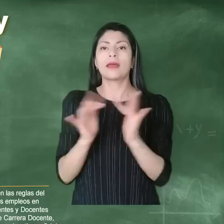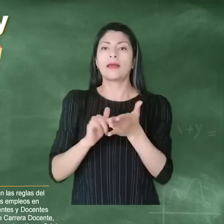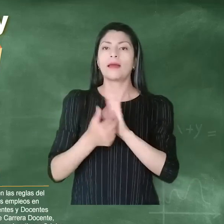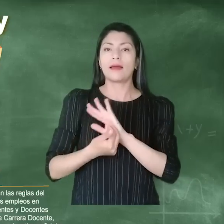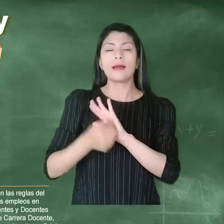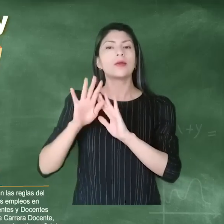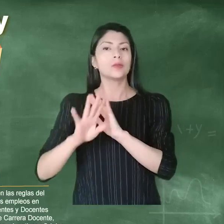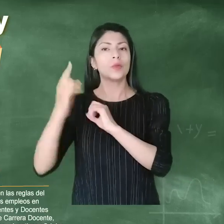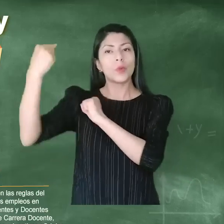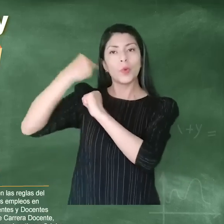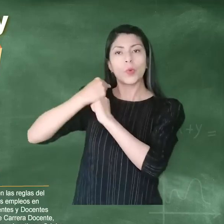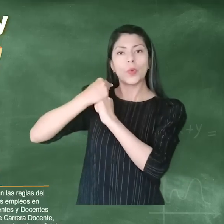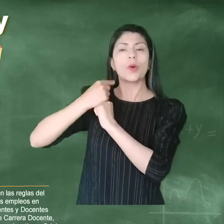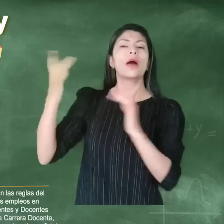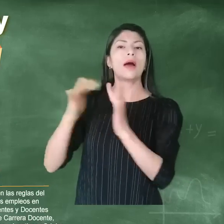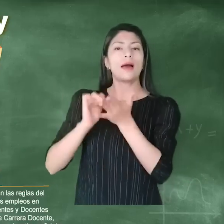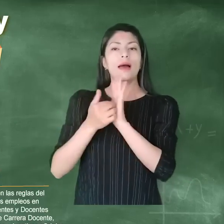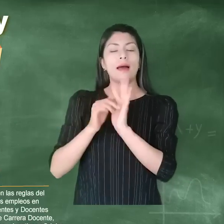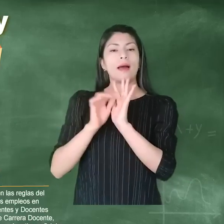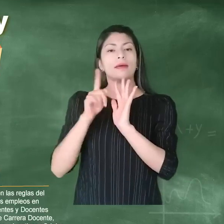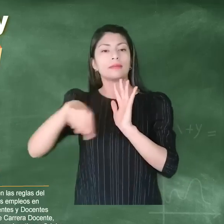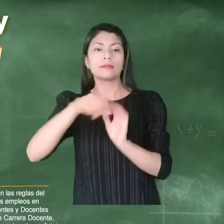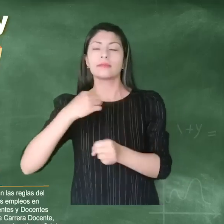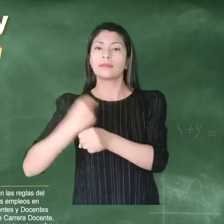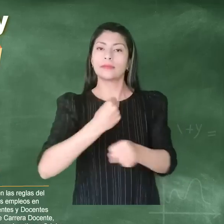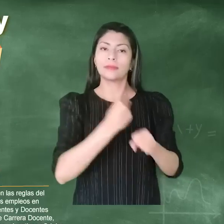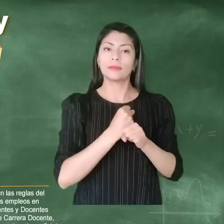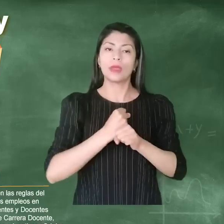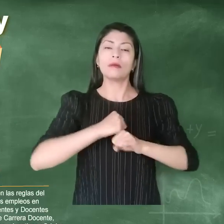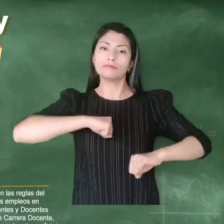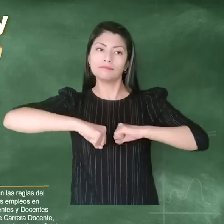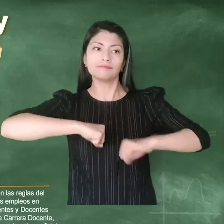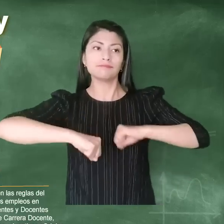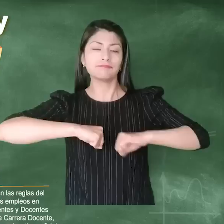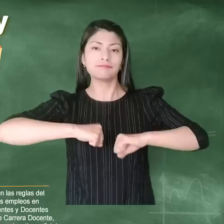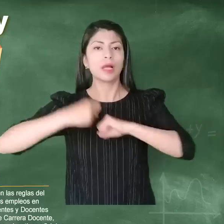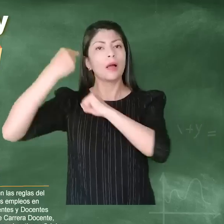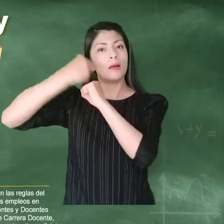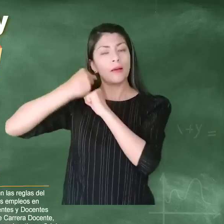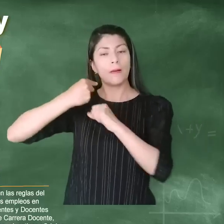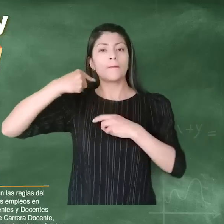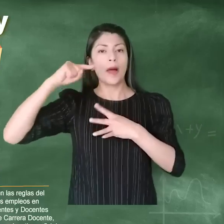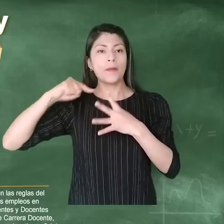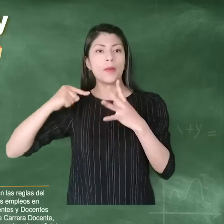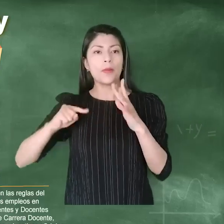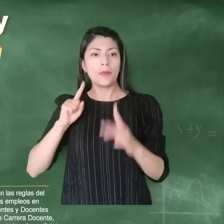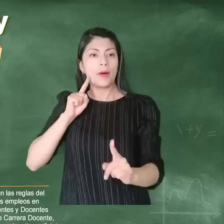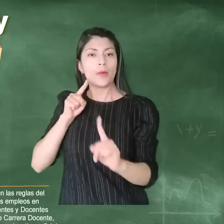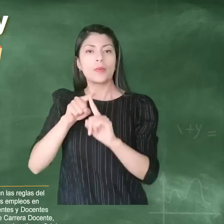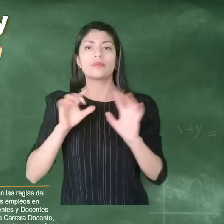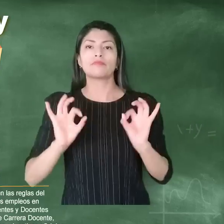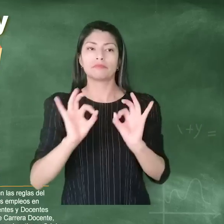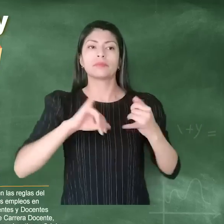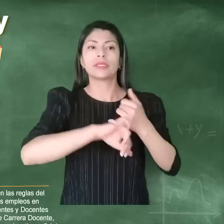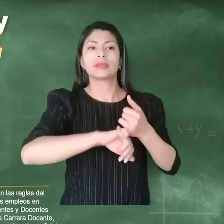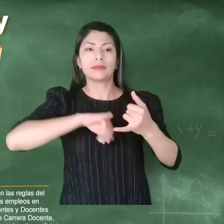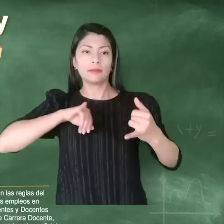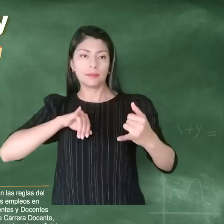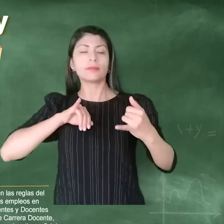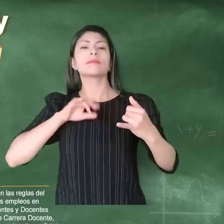garantizar la plena vigencia del principio de mérito en el empleo público, actuará de acuerdo con los principios de